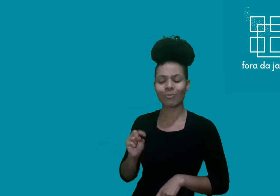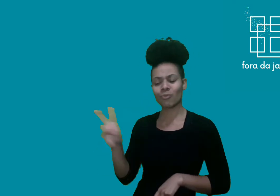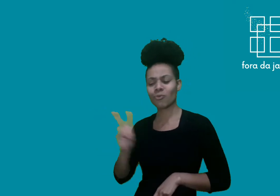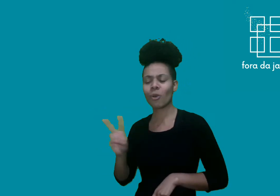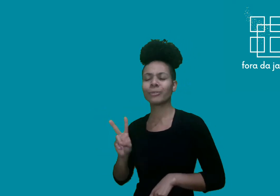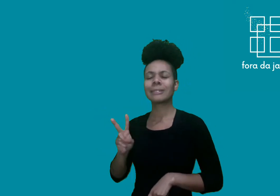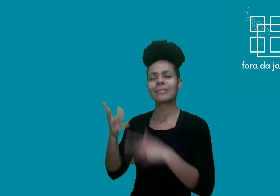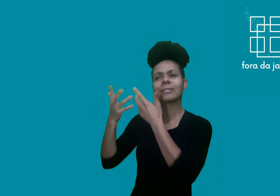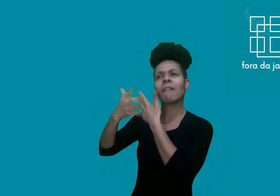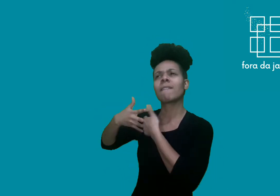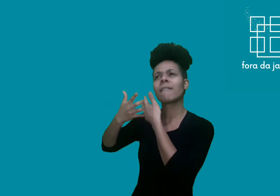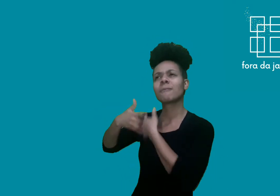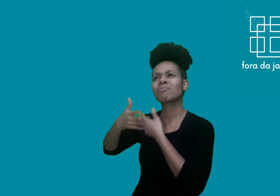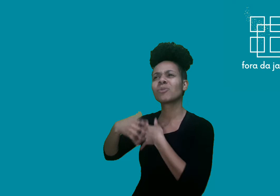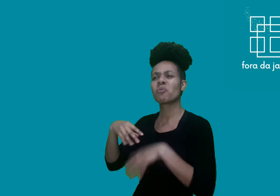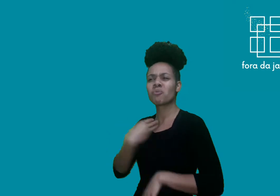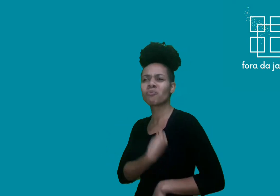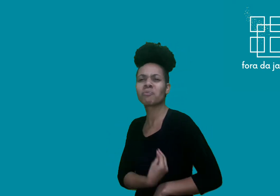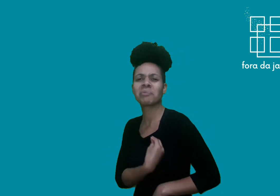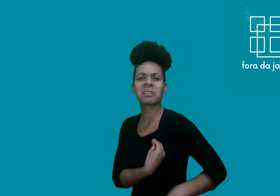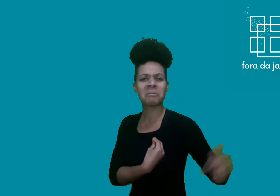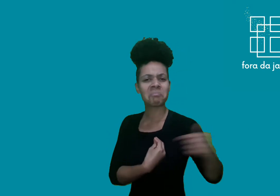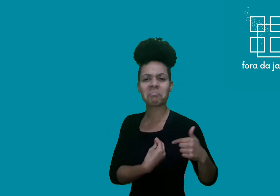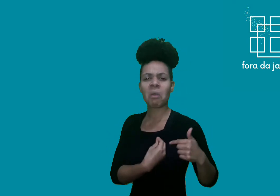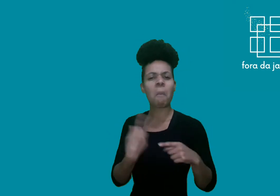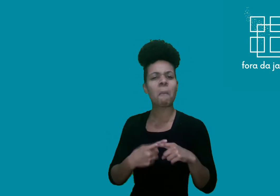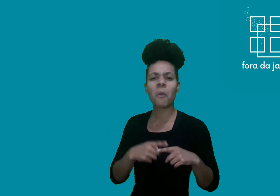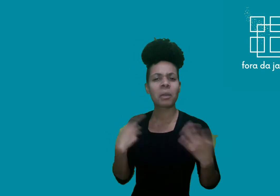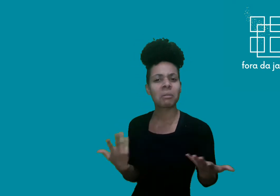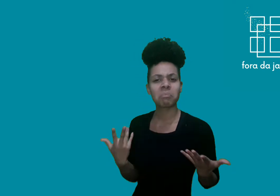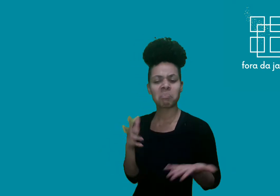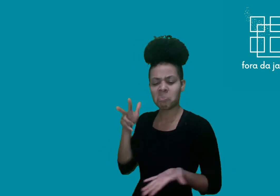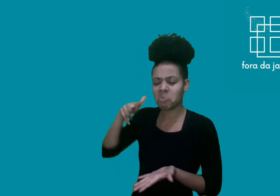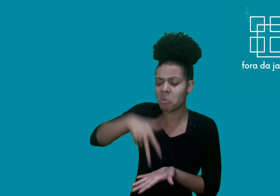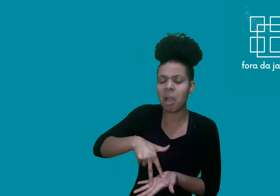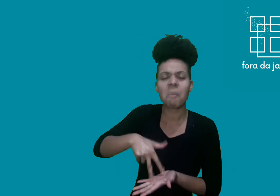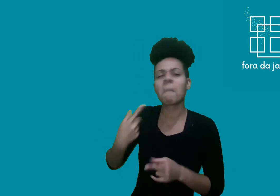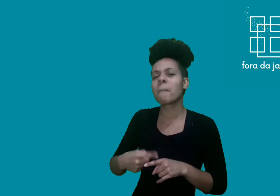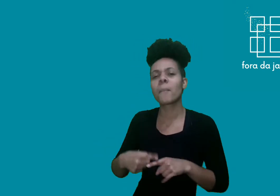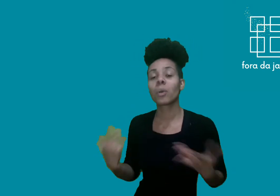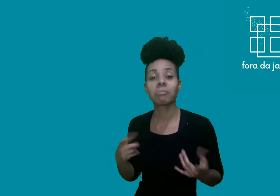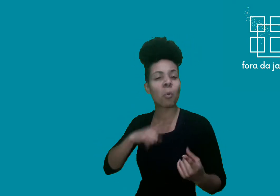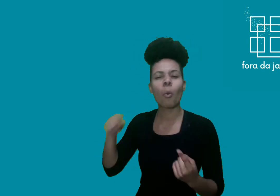missão. E é um tema muito complexo, né? É uma questão de pensar na nossa existência e isso não é nem um